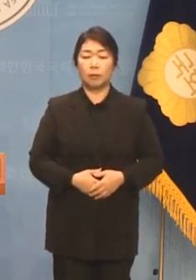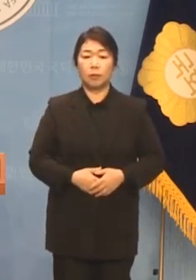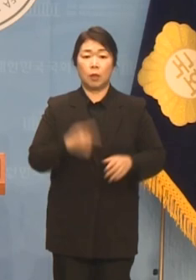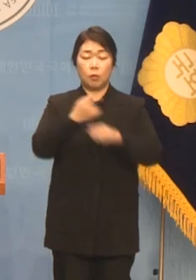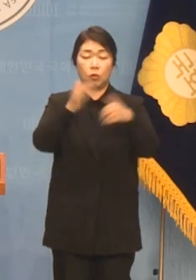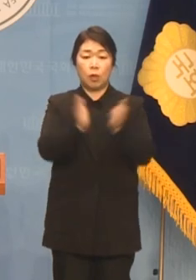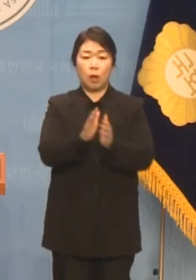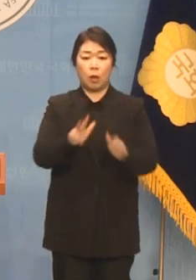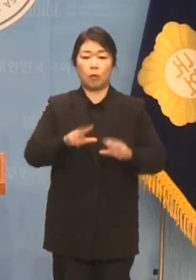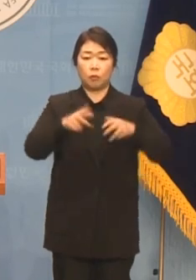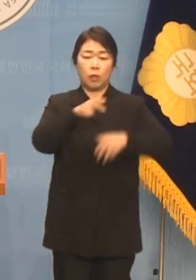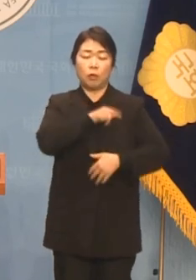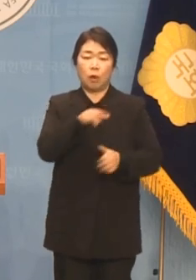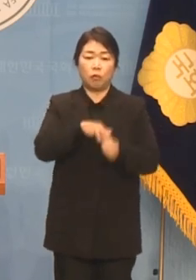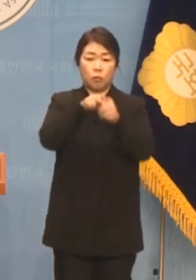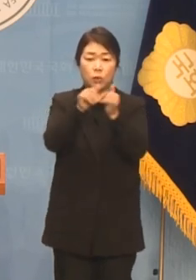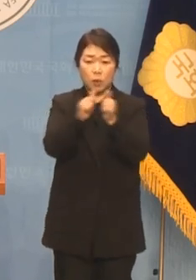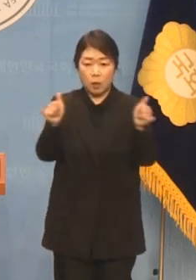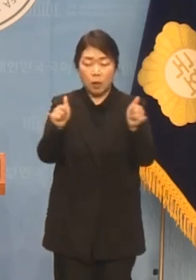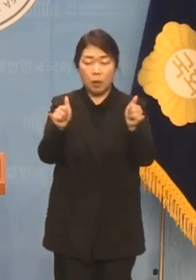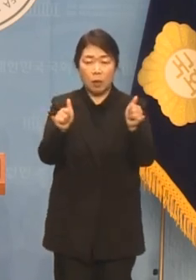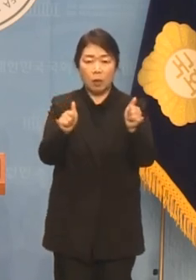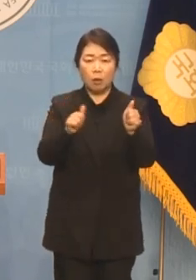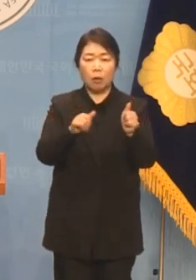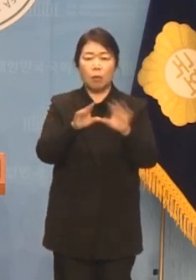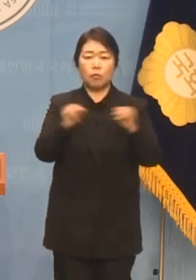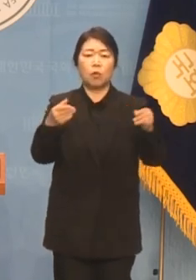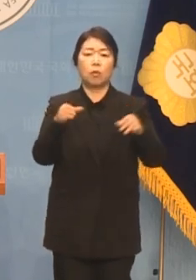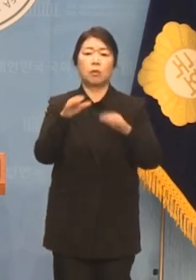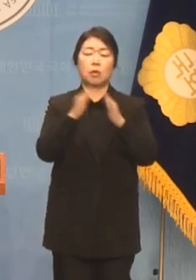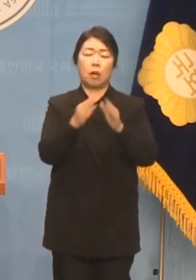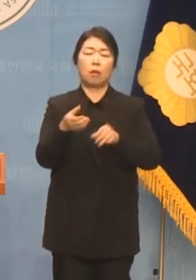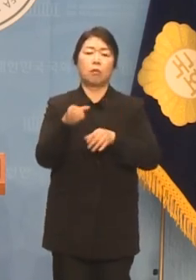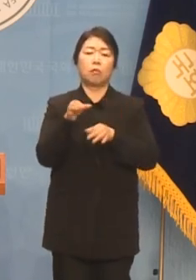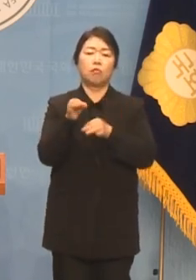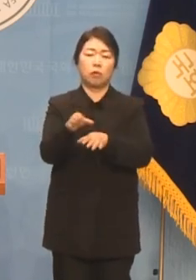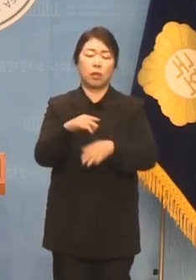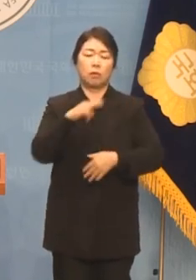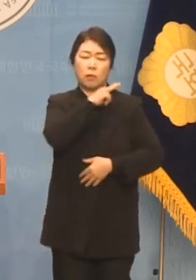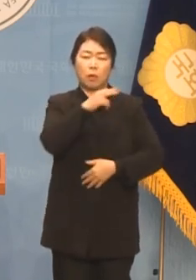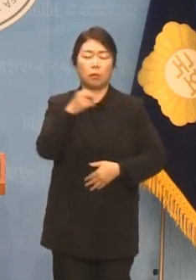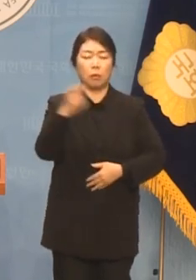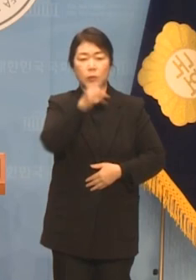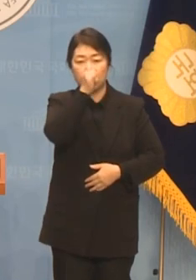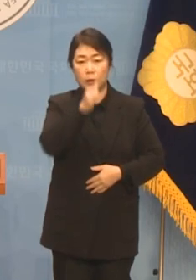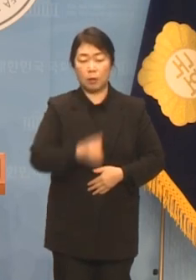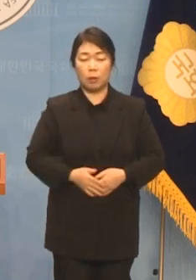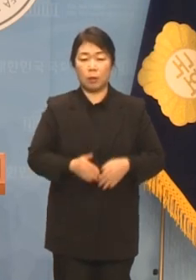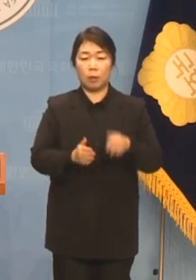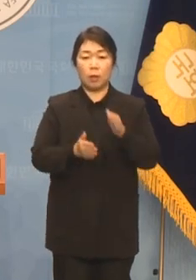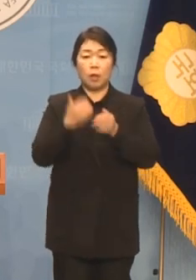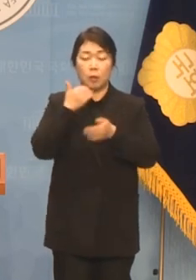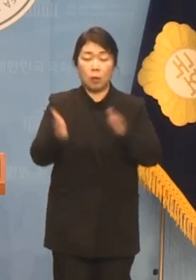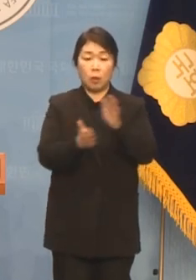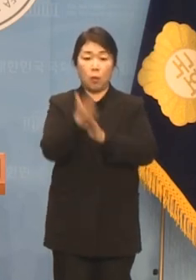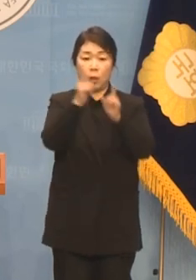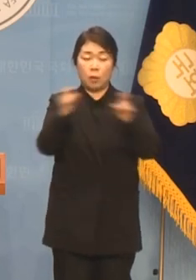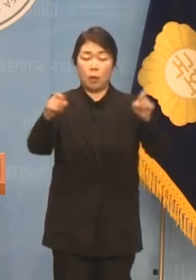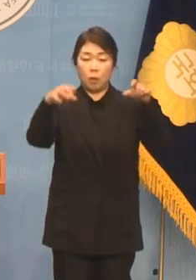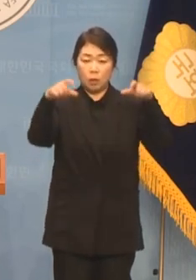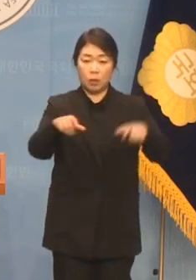부산 의혹이 또 터져나왔습니다 민주당 공영운 경기 화성을 후보는